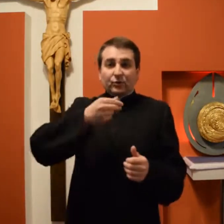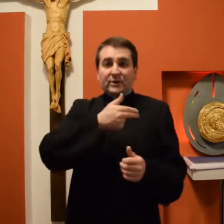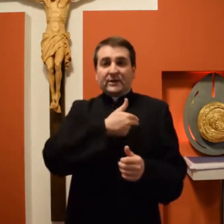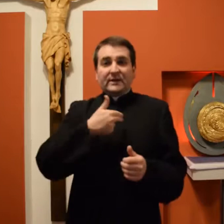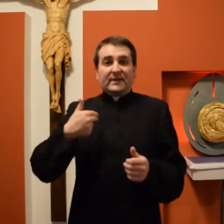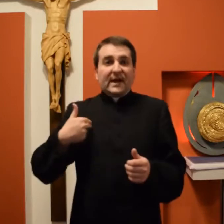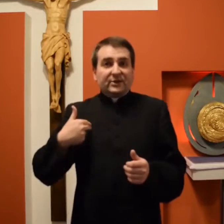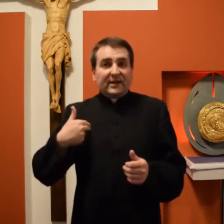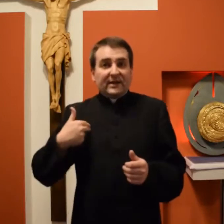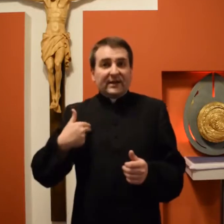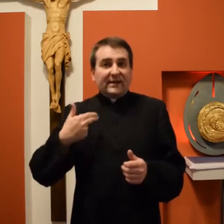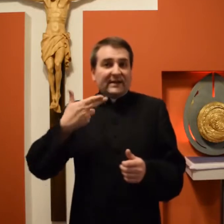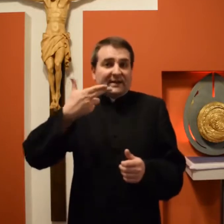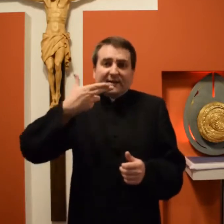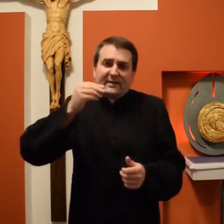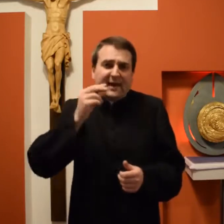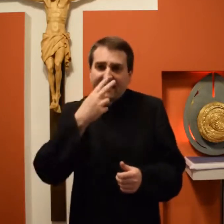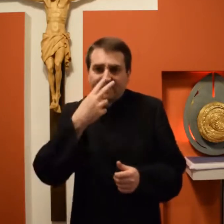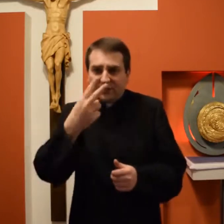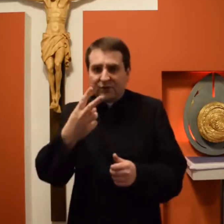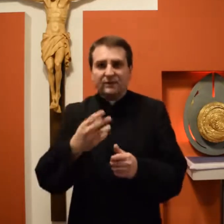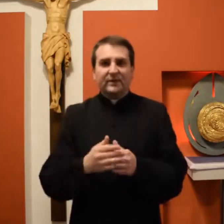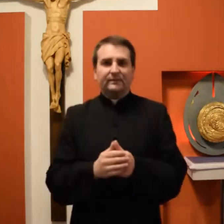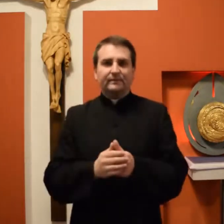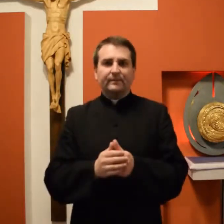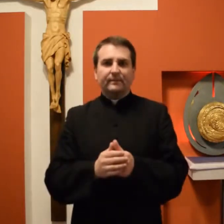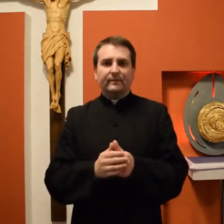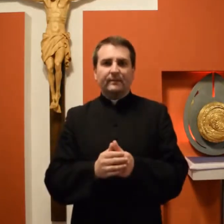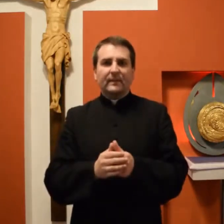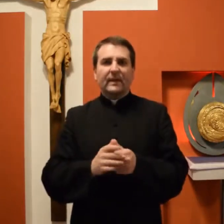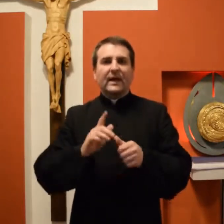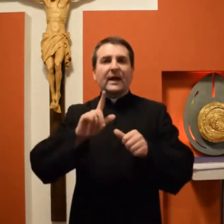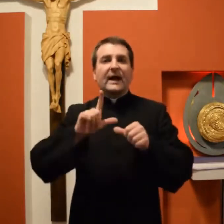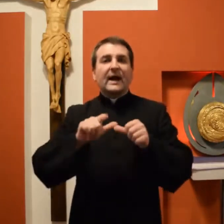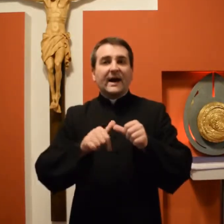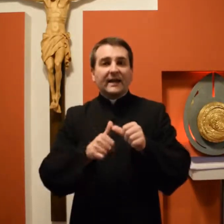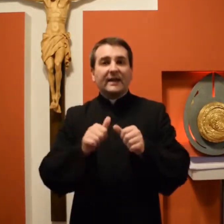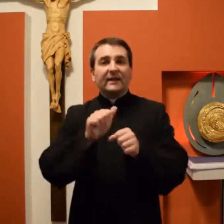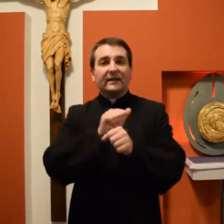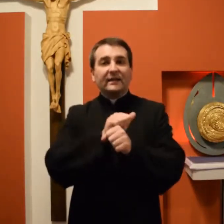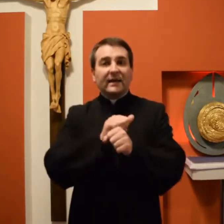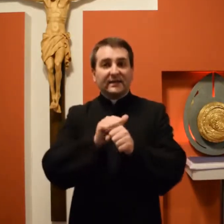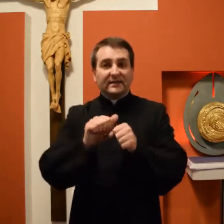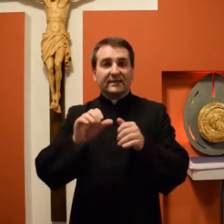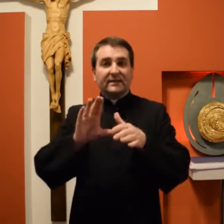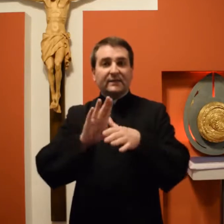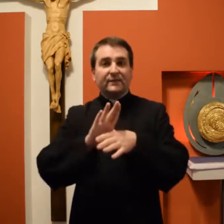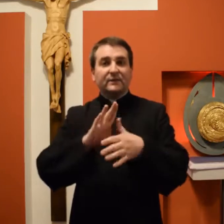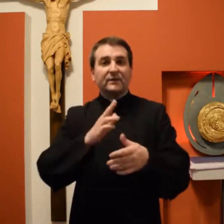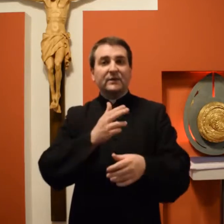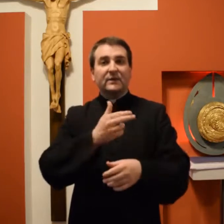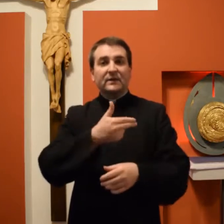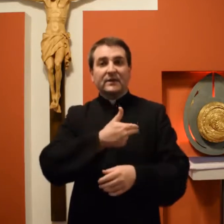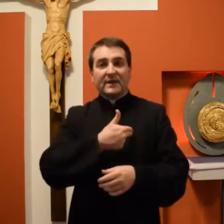Duszy naszej nie widzimy, ale jest w